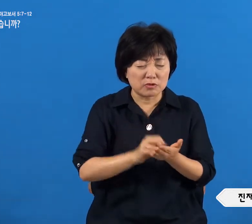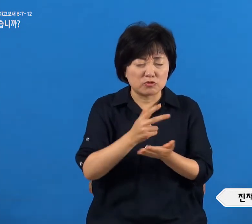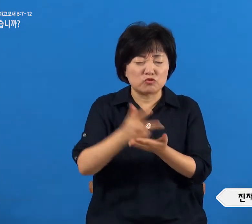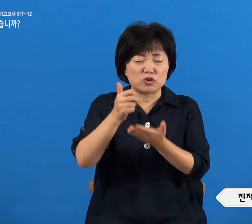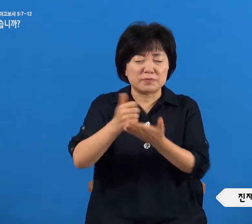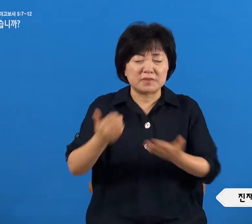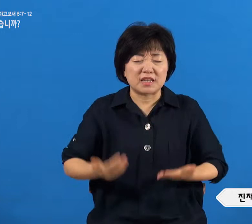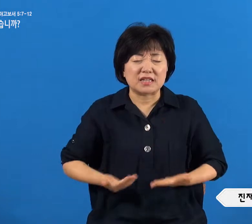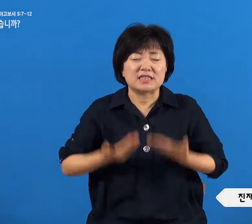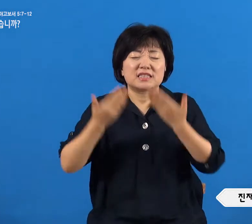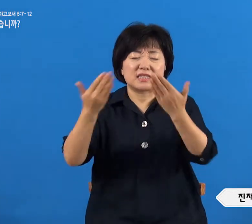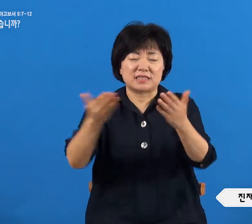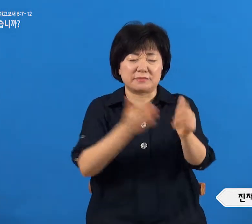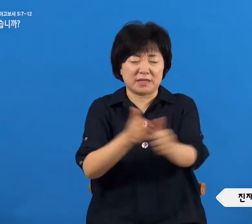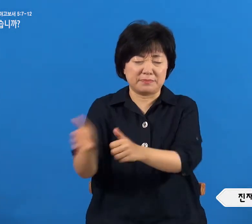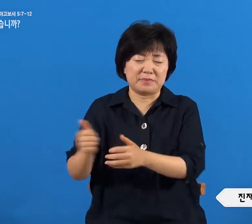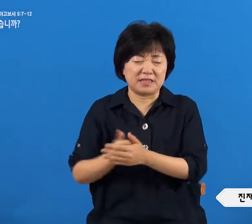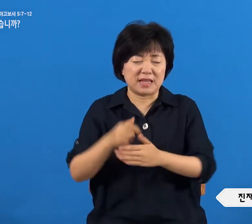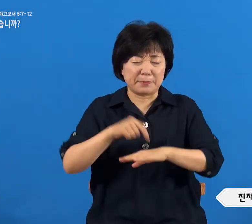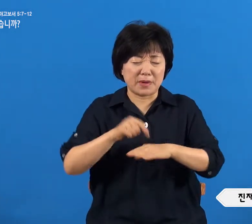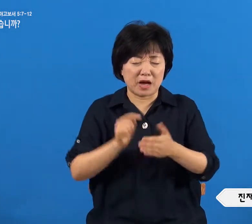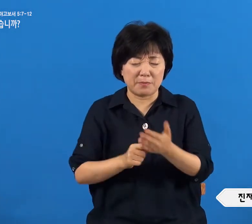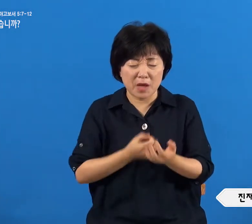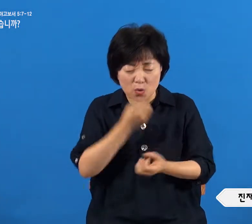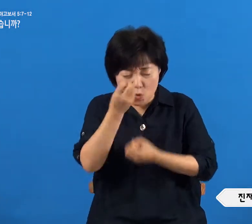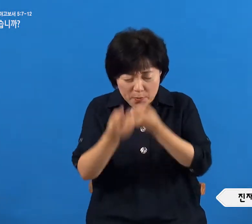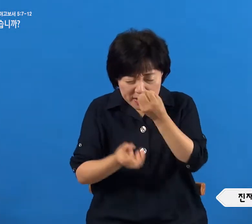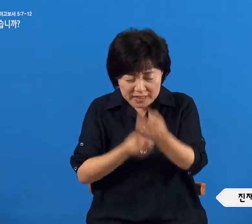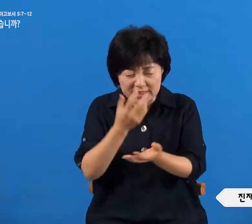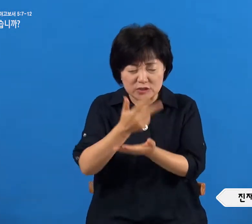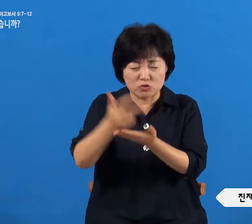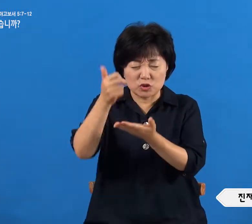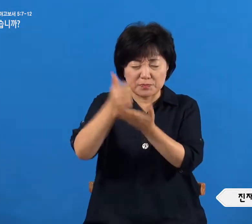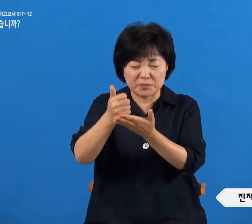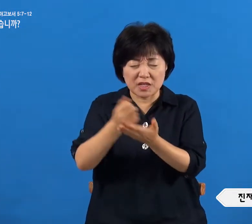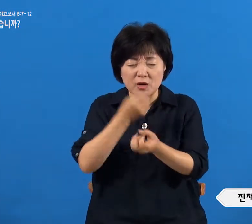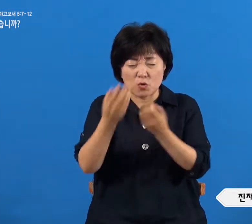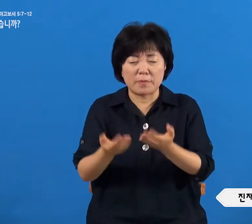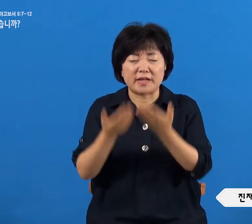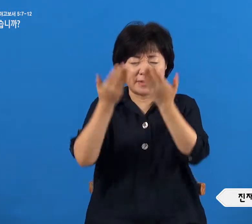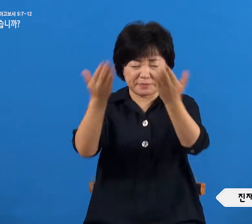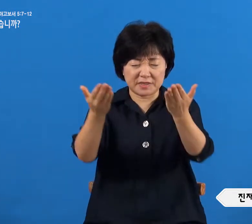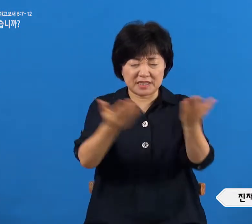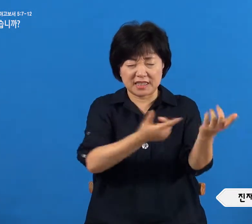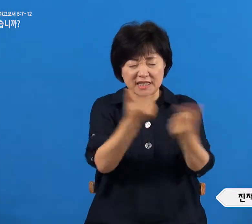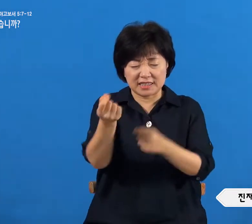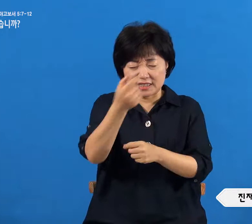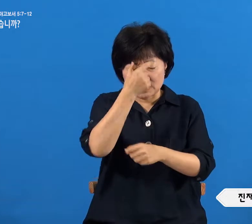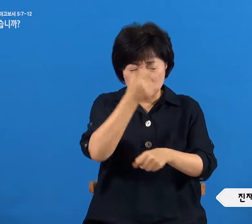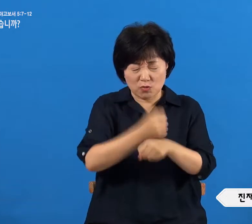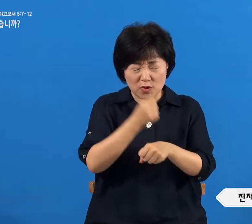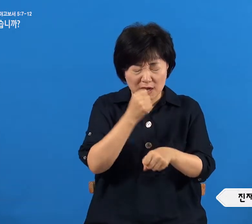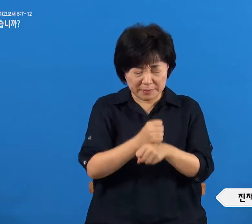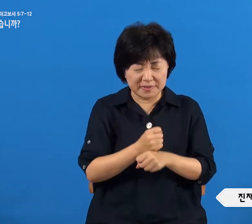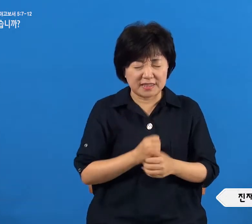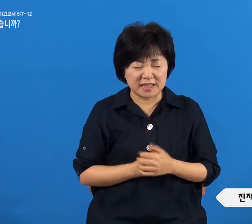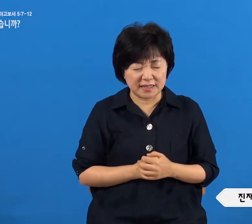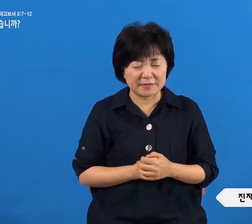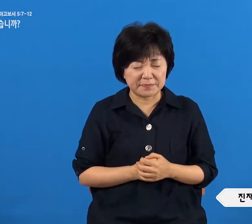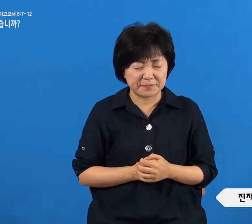시간 갖겠습니다. 우리 마음에 있는 고백들을 주님 앞에 고백합니다. 우리 같이 함께 기도하며